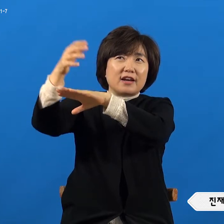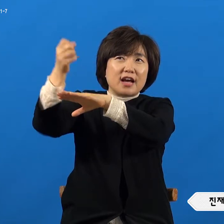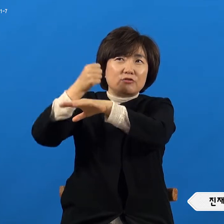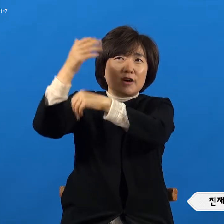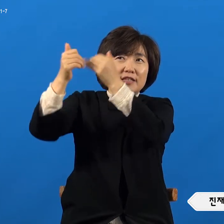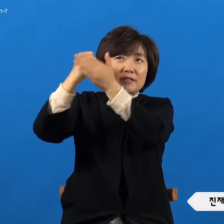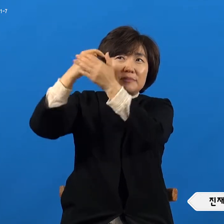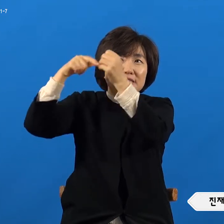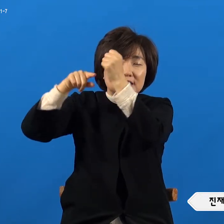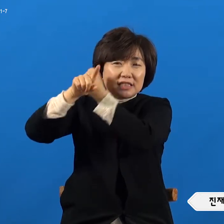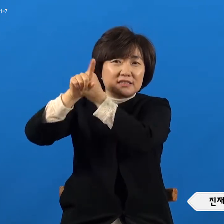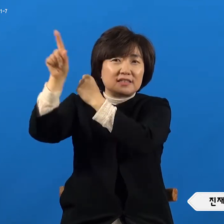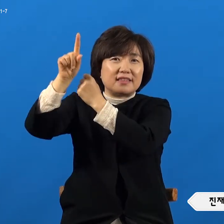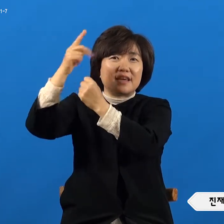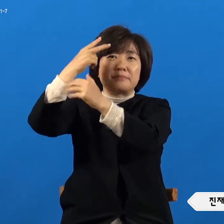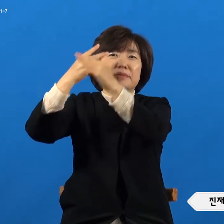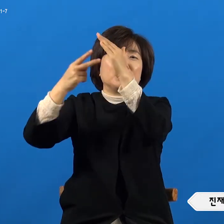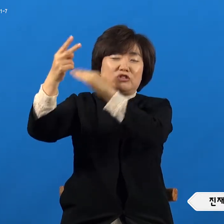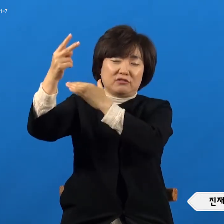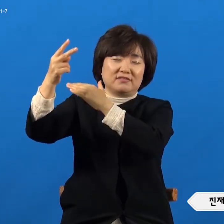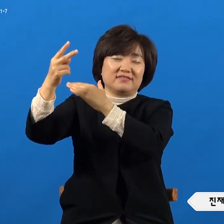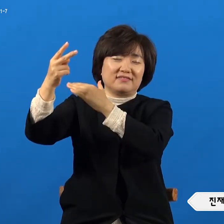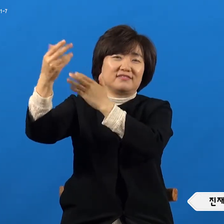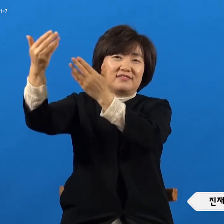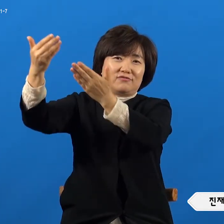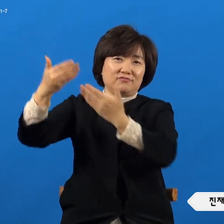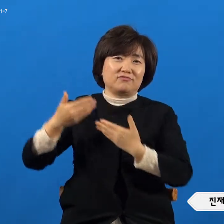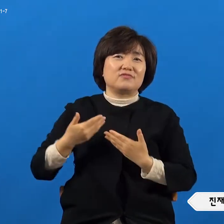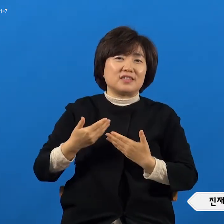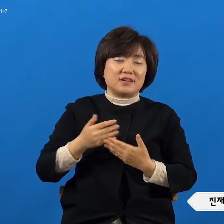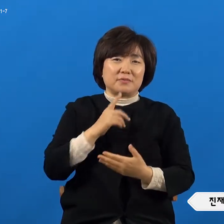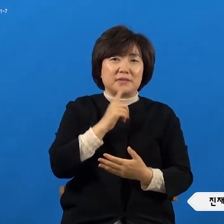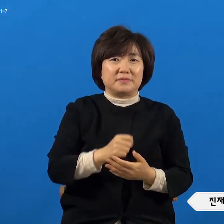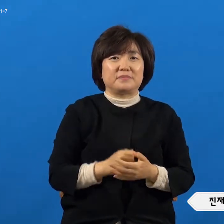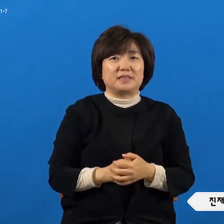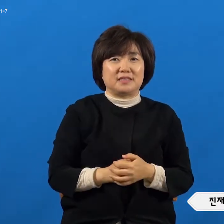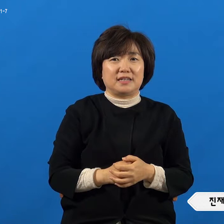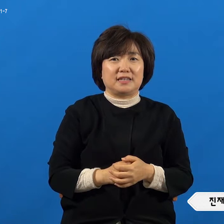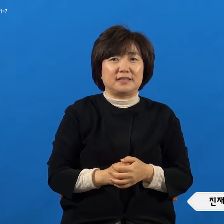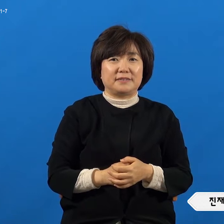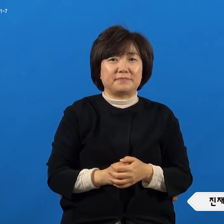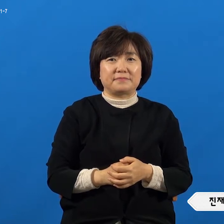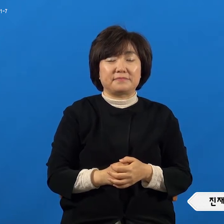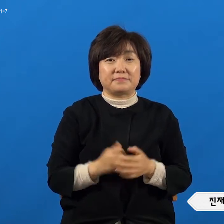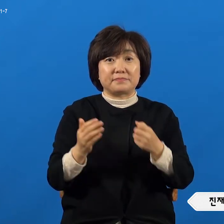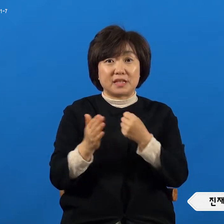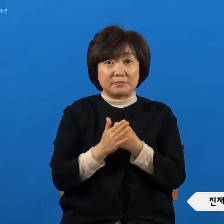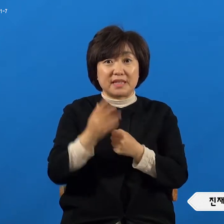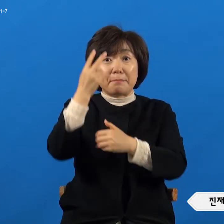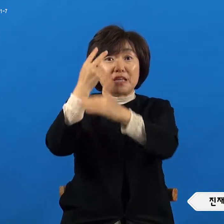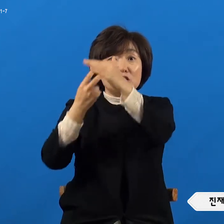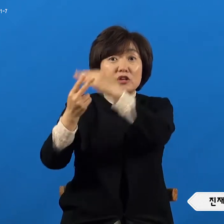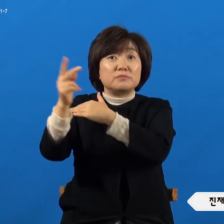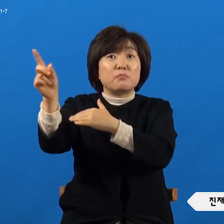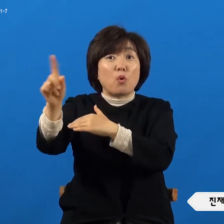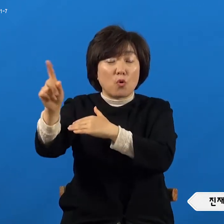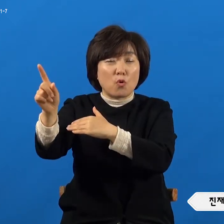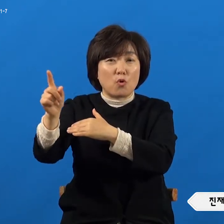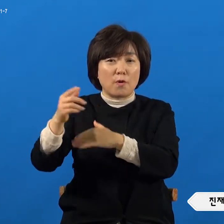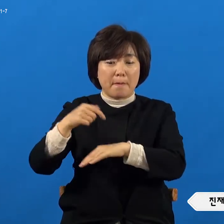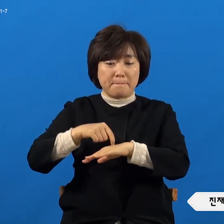비전이 있다는 사실을 우리는 생각해 봅니다. 그러므로 비전은